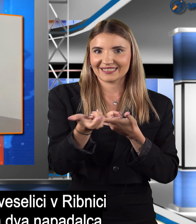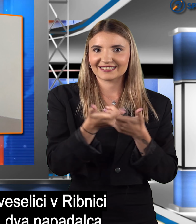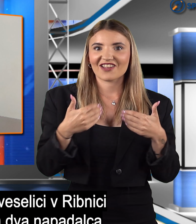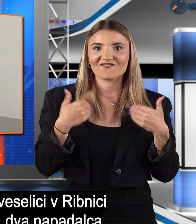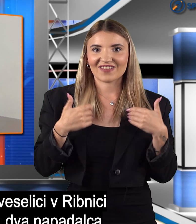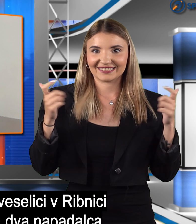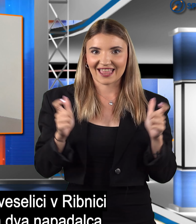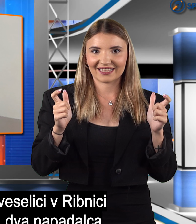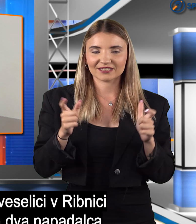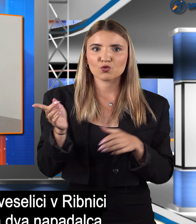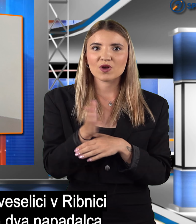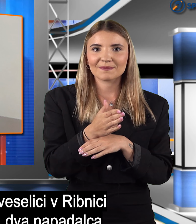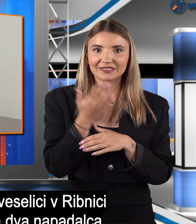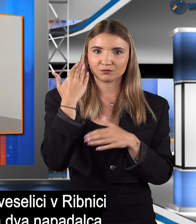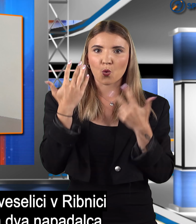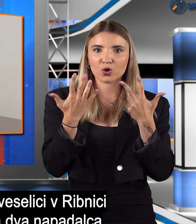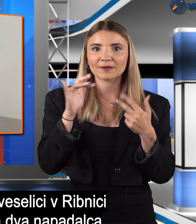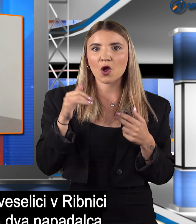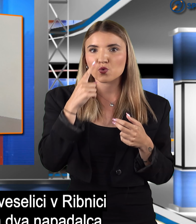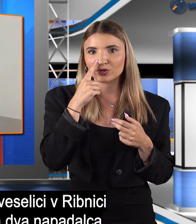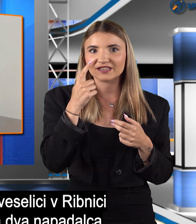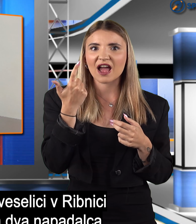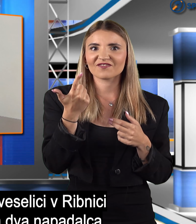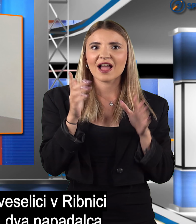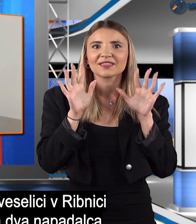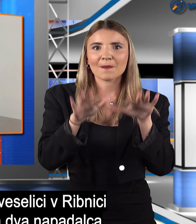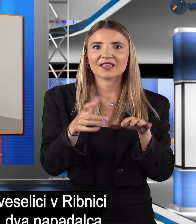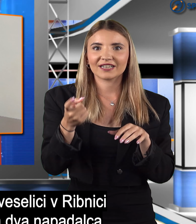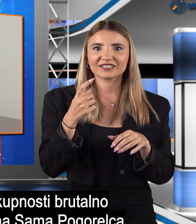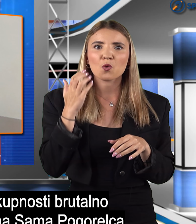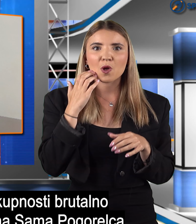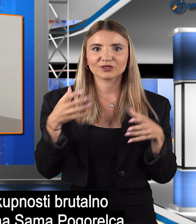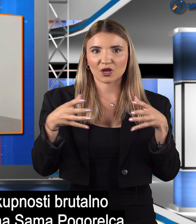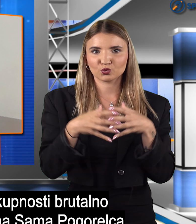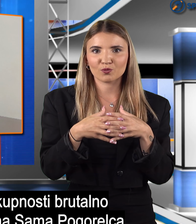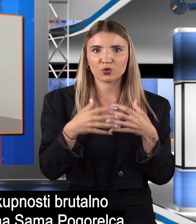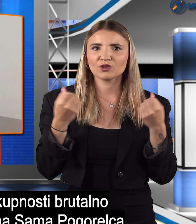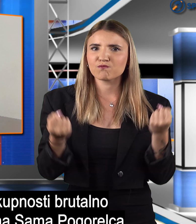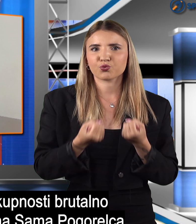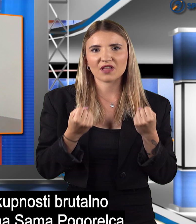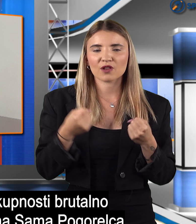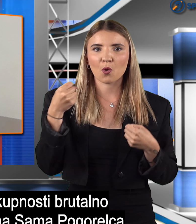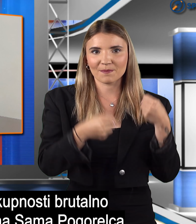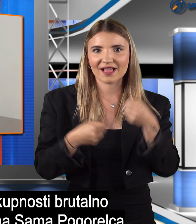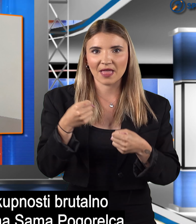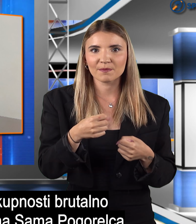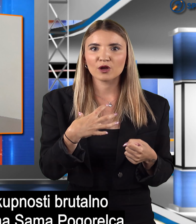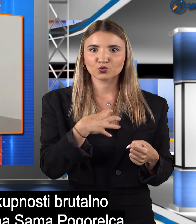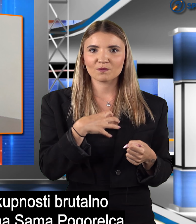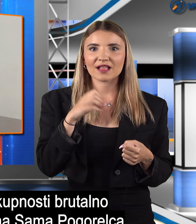gasilski veselici v Ribnici sta 8. junija 2 napadalca iz romske skupnosti brutalno pretepla